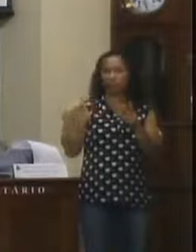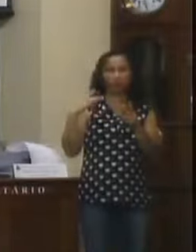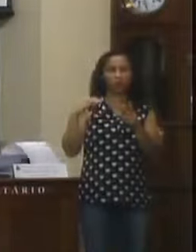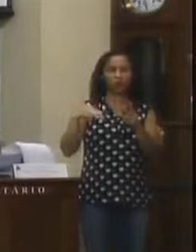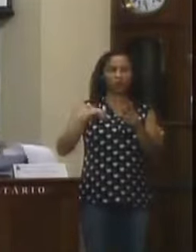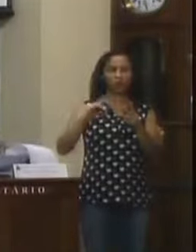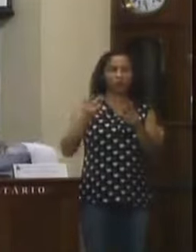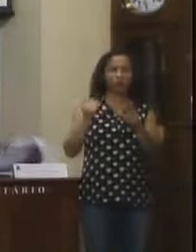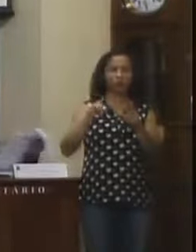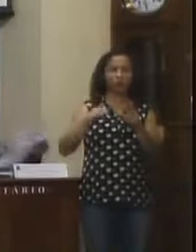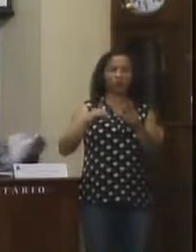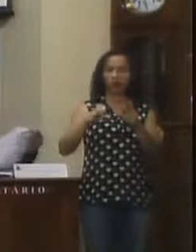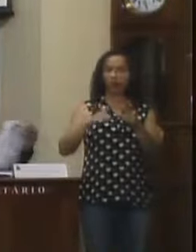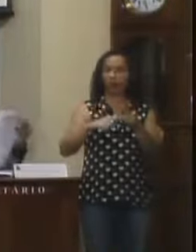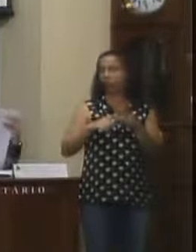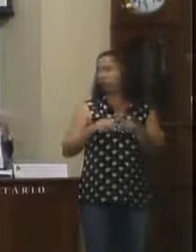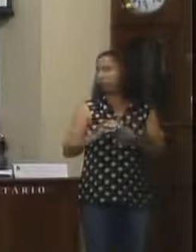Cabral.